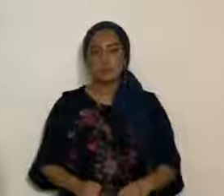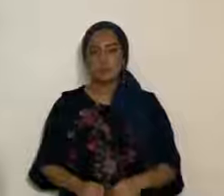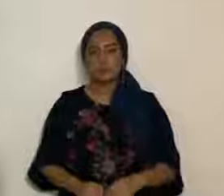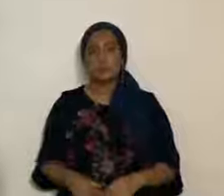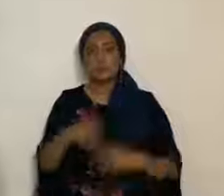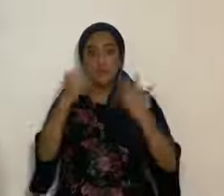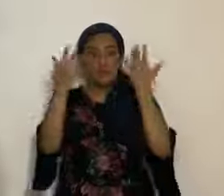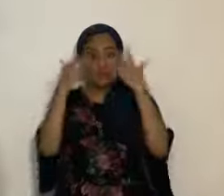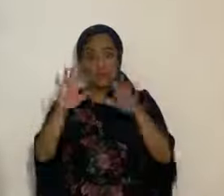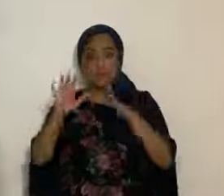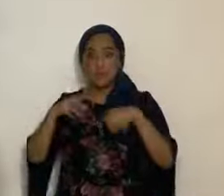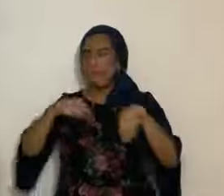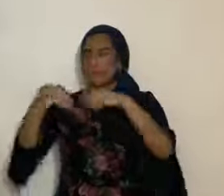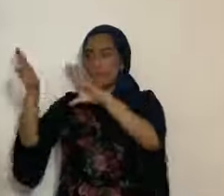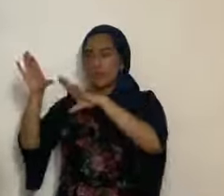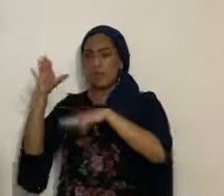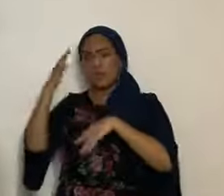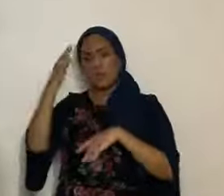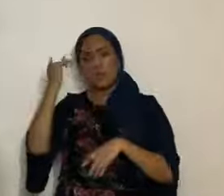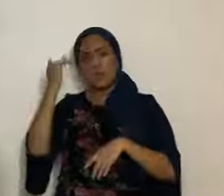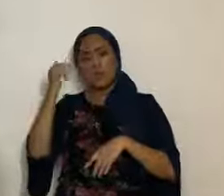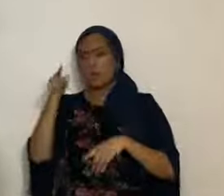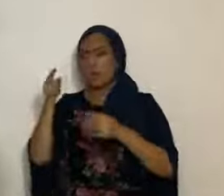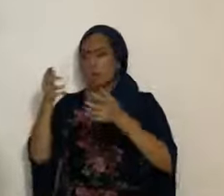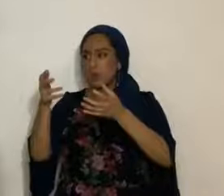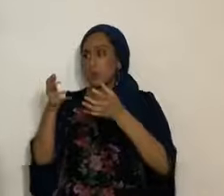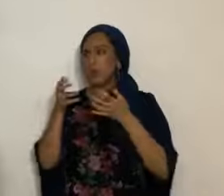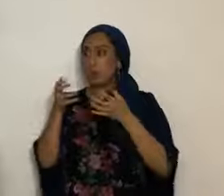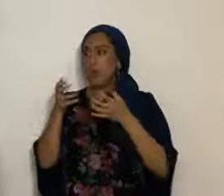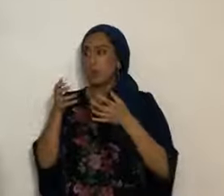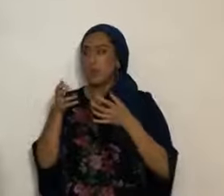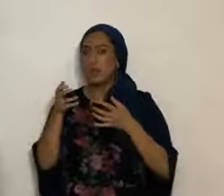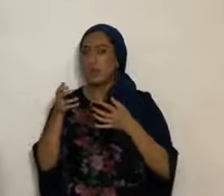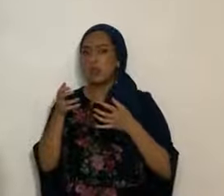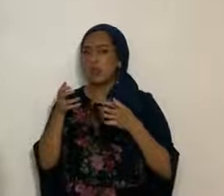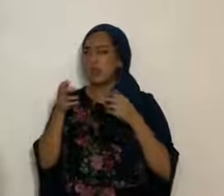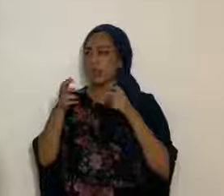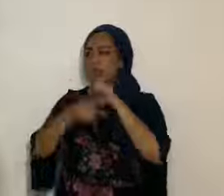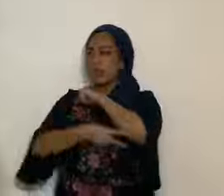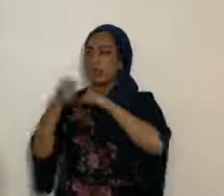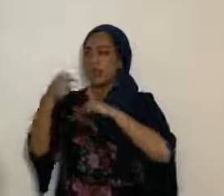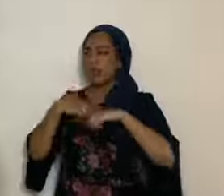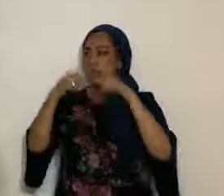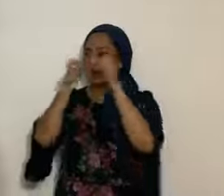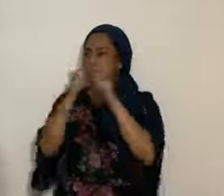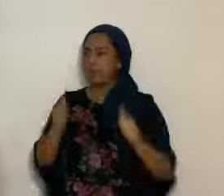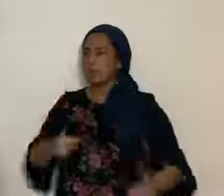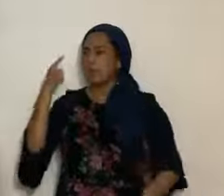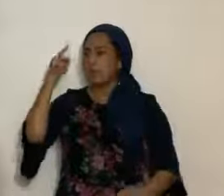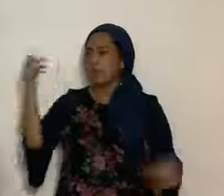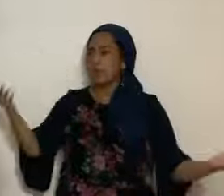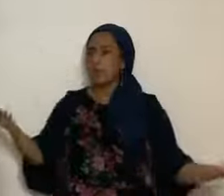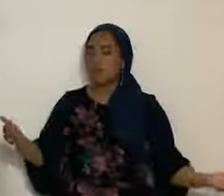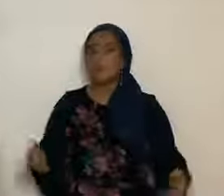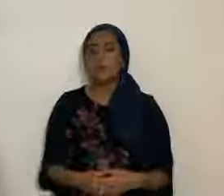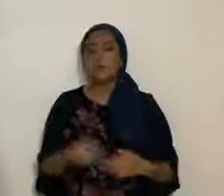te ibas, ¿por qué tenías deseo de la casa de tu padre? ¿Por qué hurtaste mis dioses? Y aquí nosotros vamos a ver